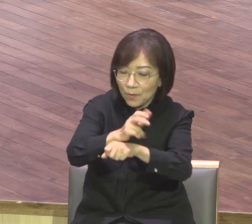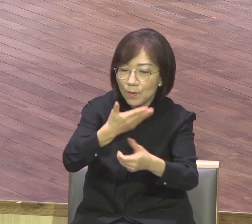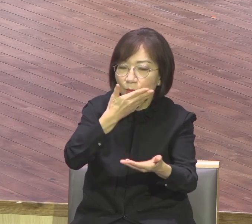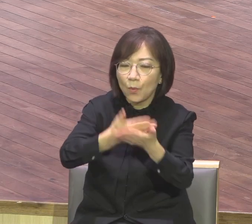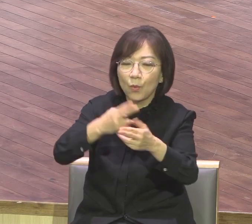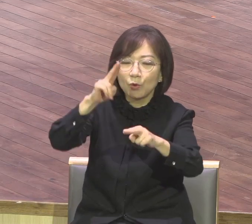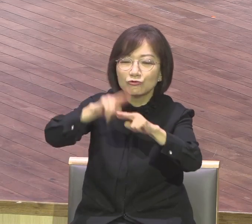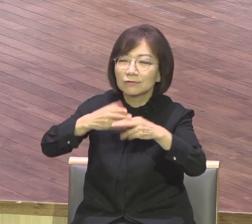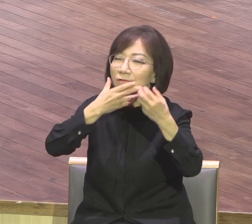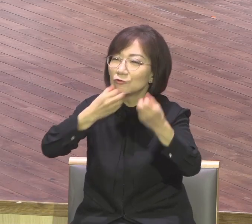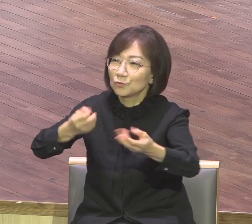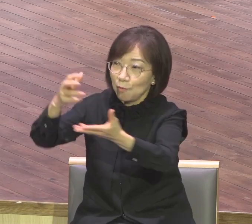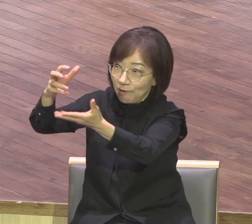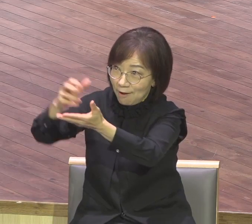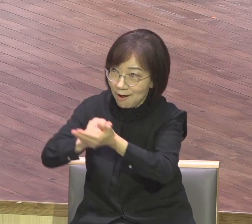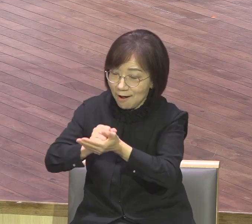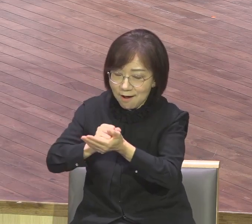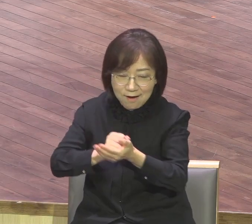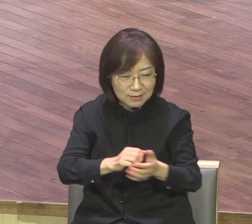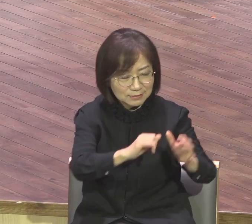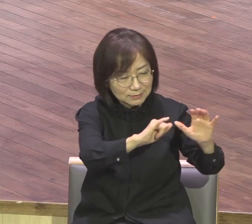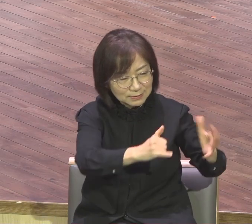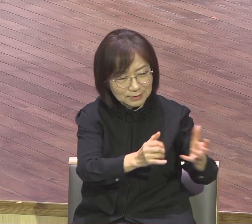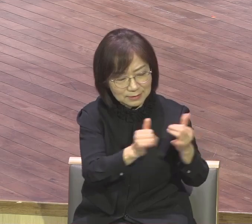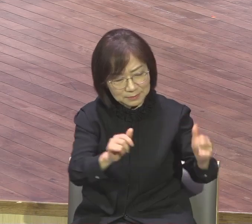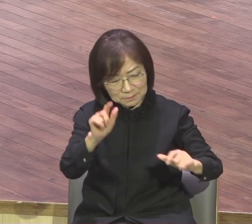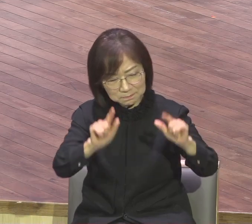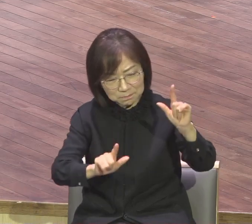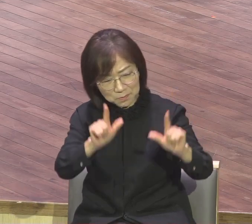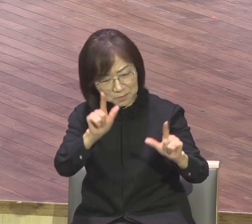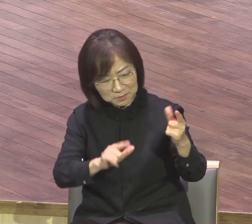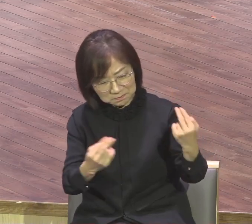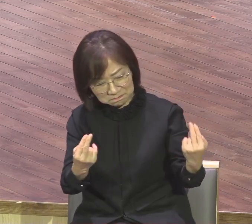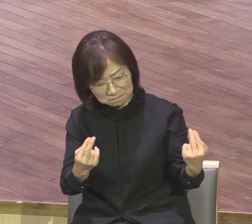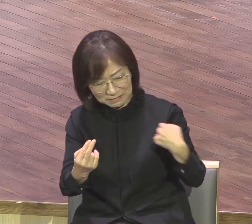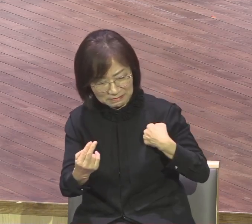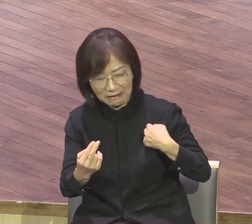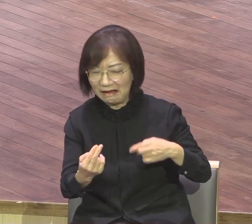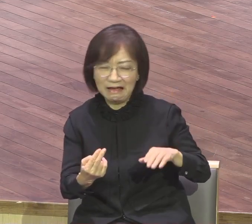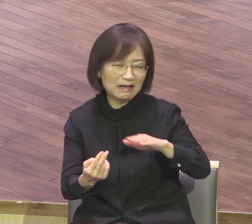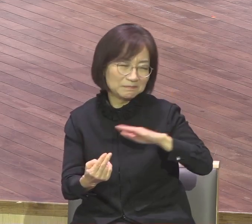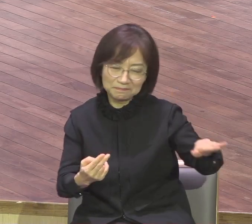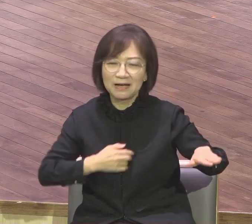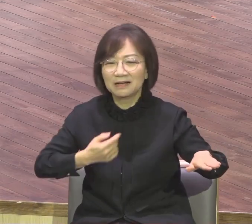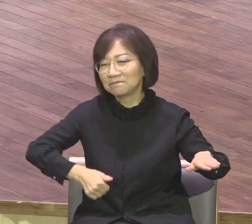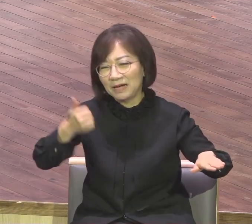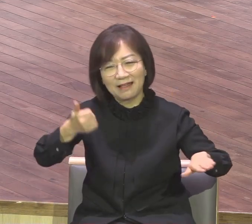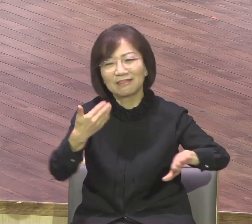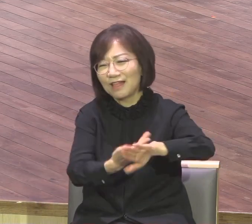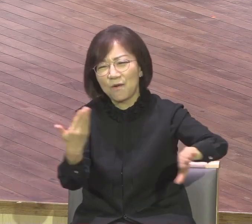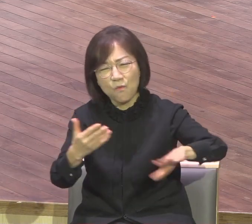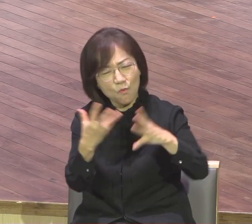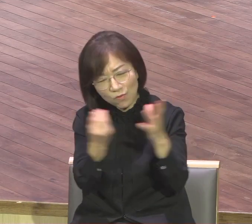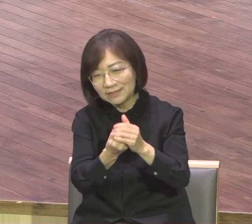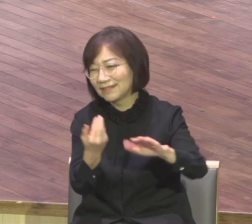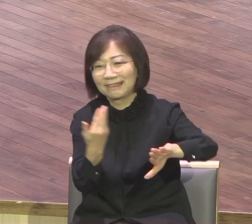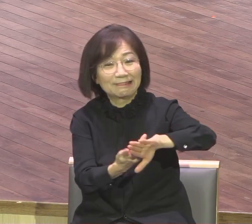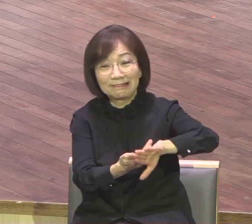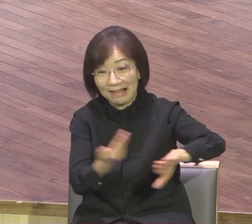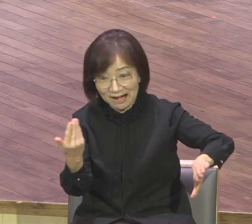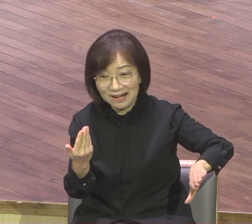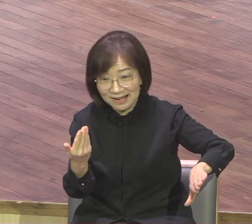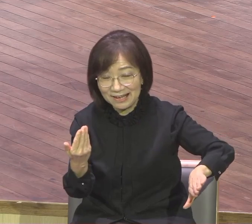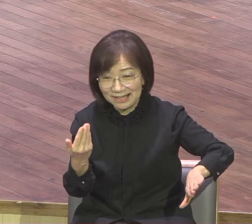여러분 누리면 세상 사람들과 차원이 달라져. Si nosotros estamos 25 horas y disfrutamos este poder de